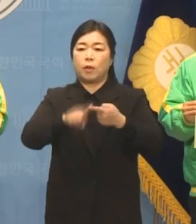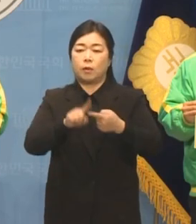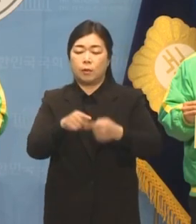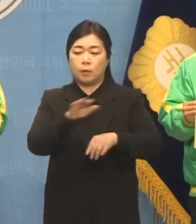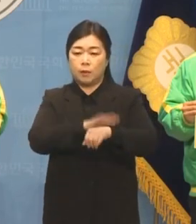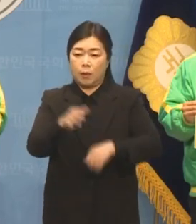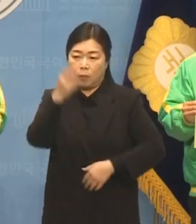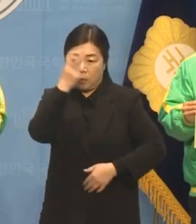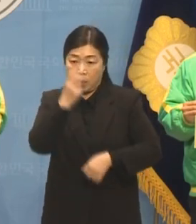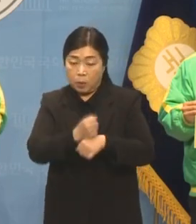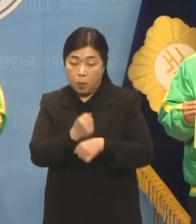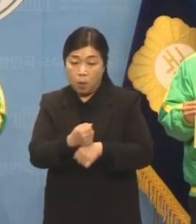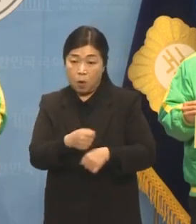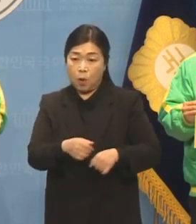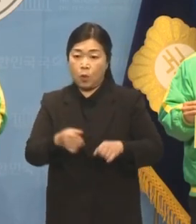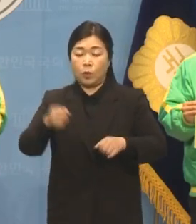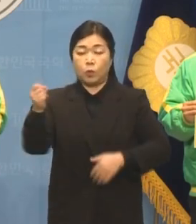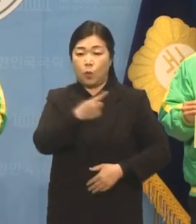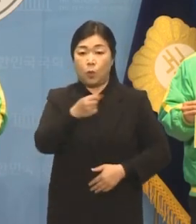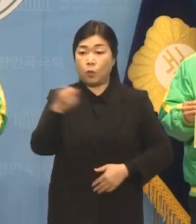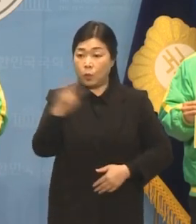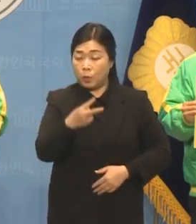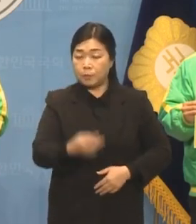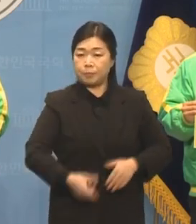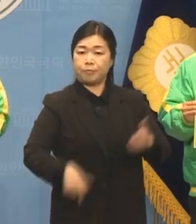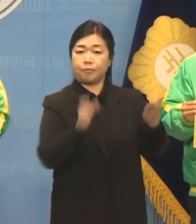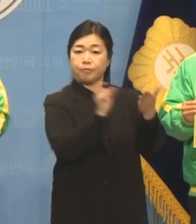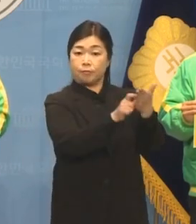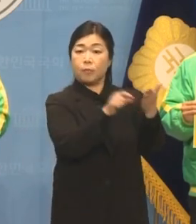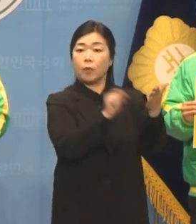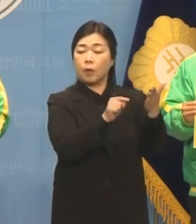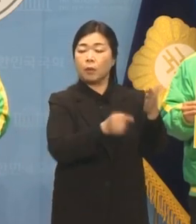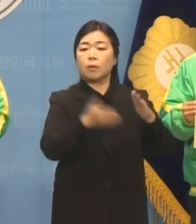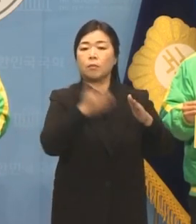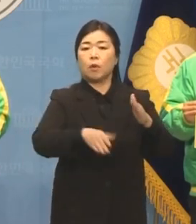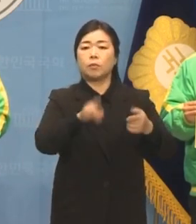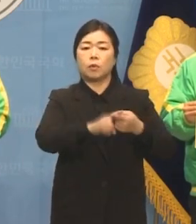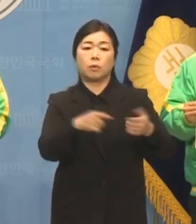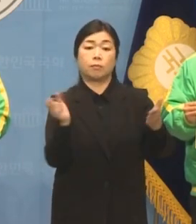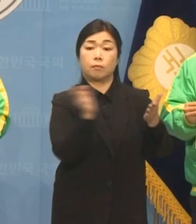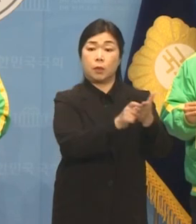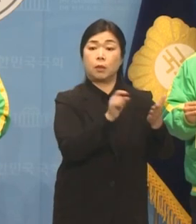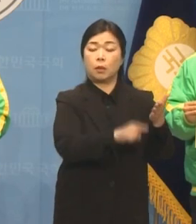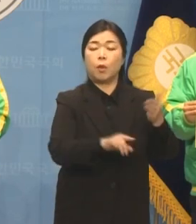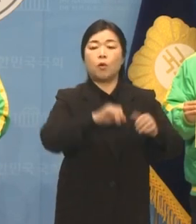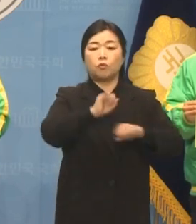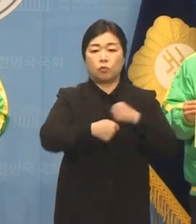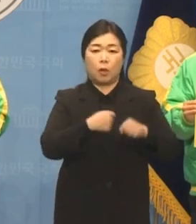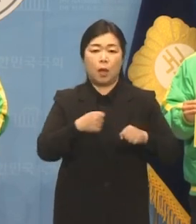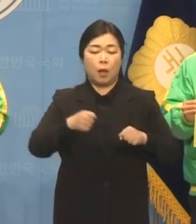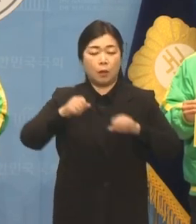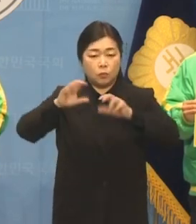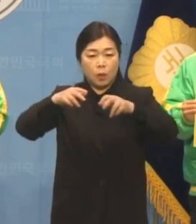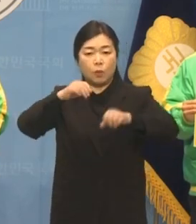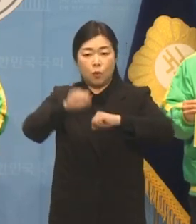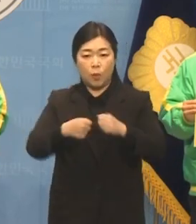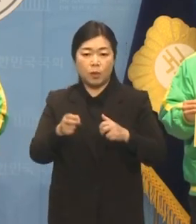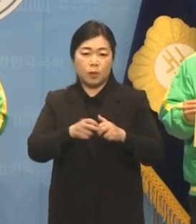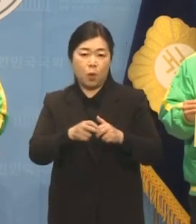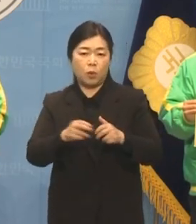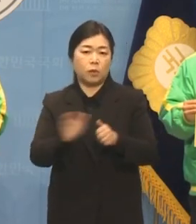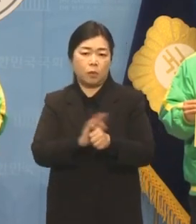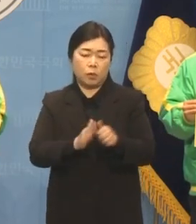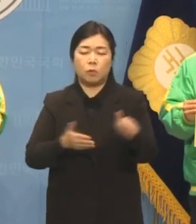동시에 등록된 반려동물에 대해서는 아래 말씀드린 국가동물의료 체계를 통해서 공공의료를